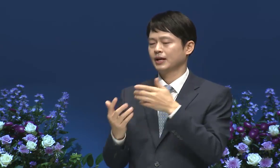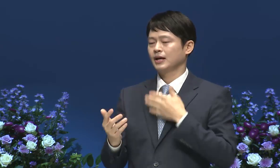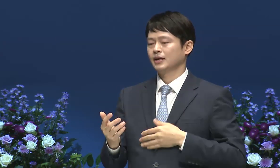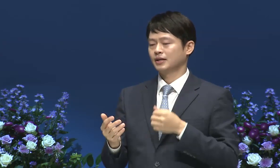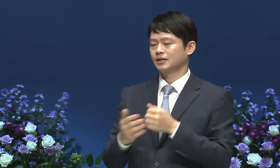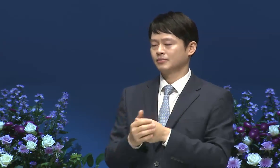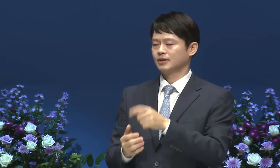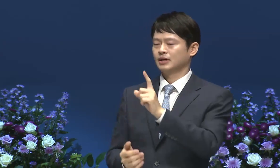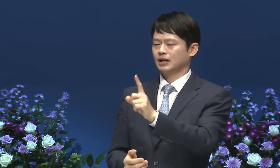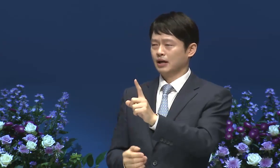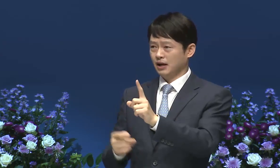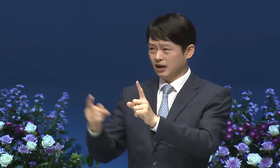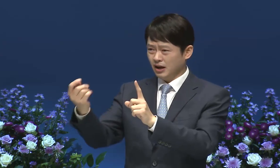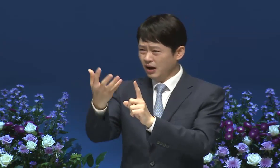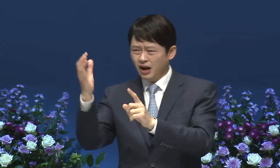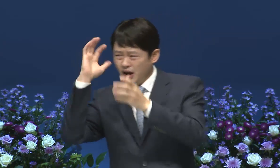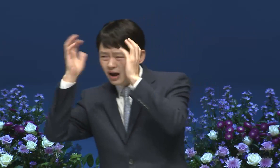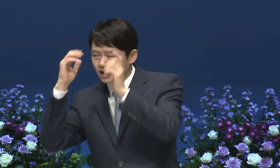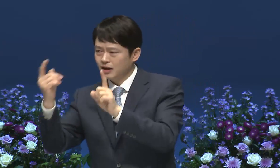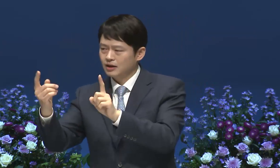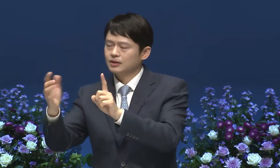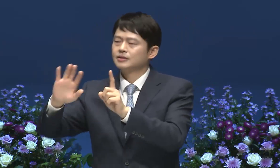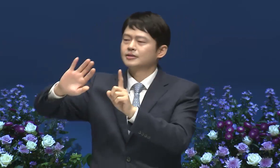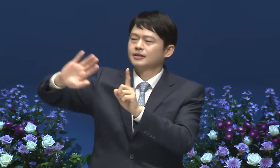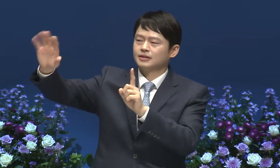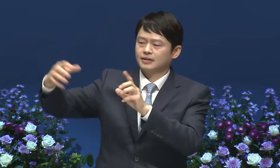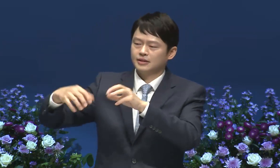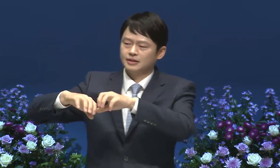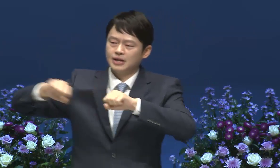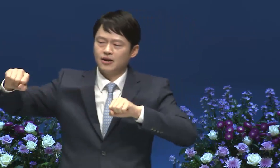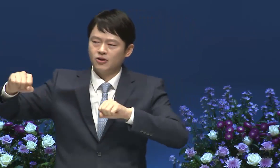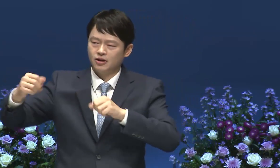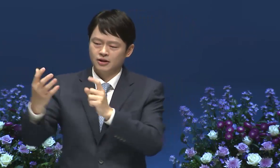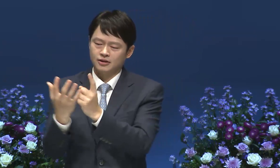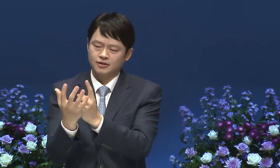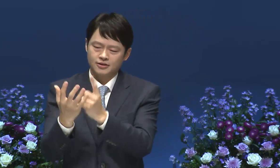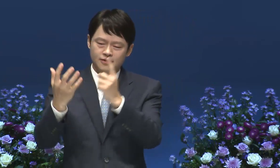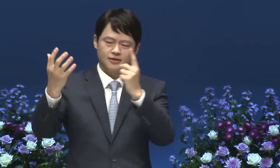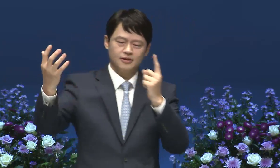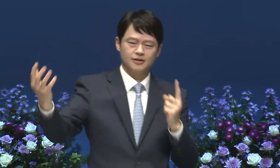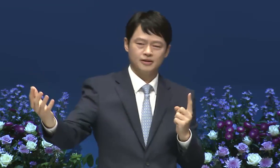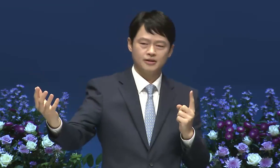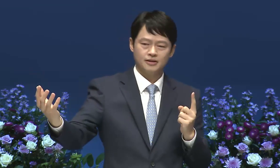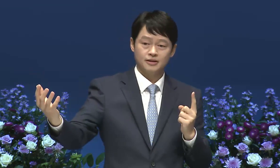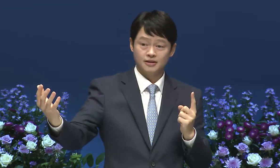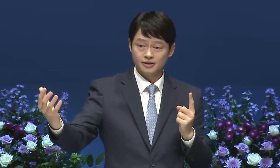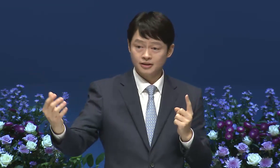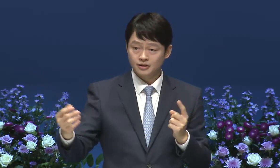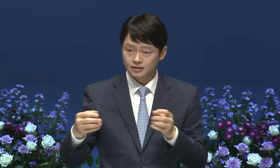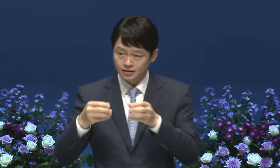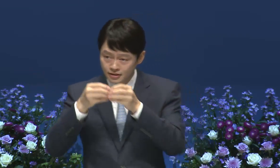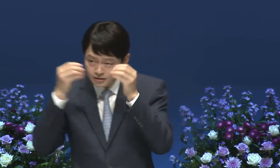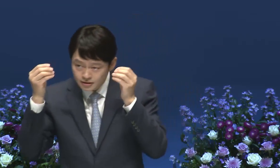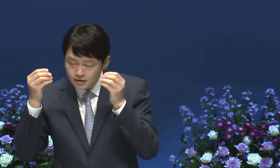농인의 문화를 이미 아셨던 예수님께서는 많은 사람들의 혼잡한 속에서 그 농인을 만나신 것이 아니라 무리에서 떼어나와